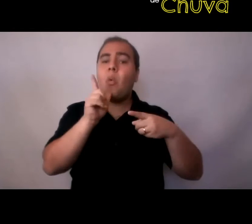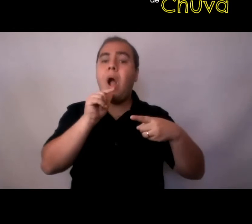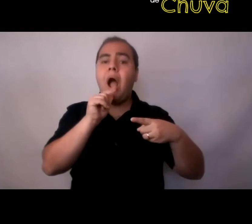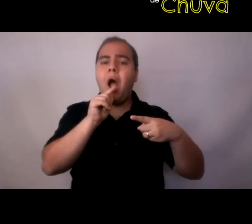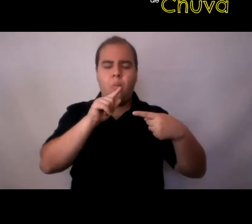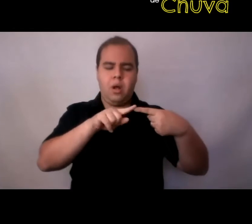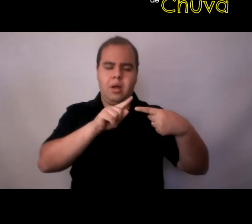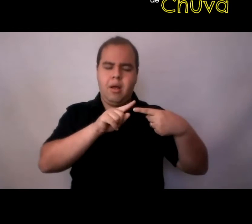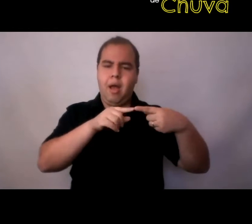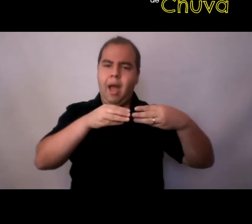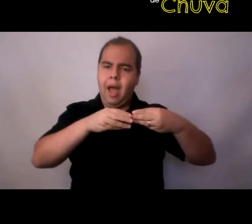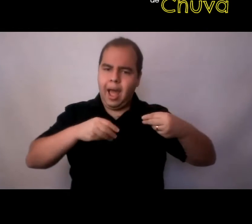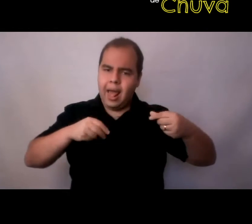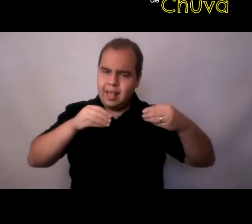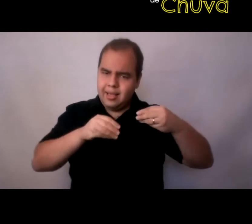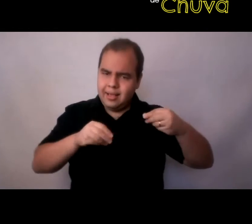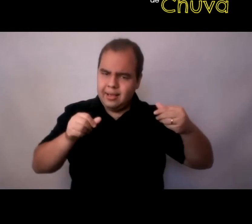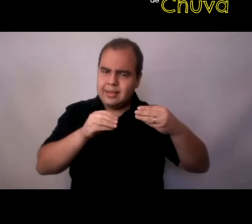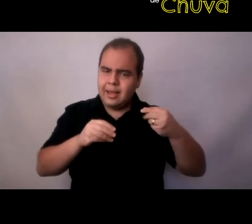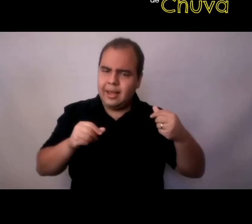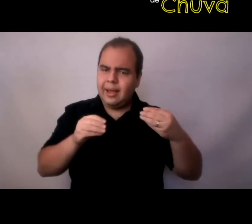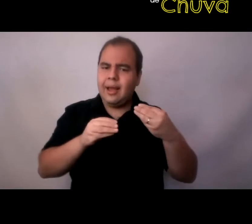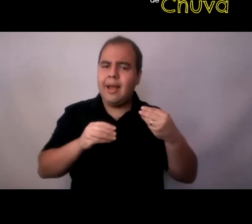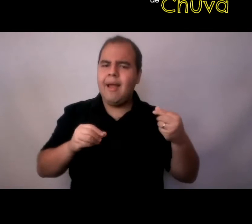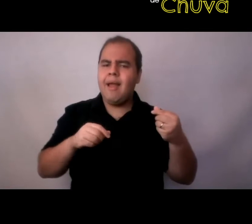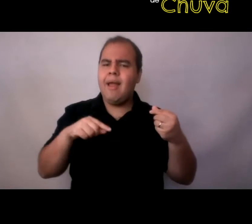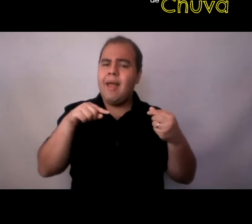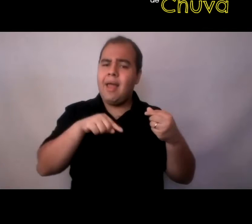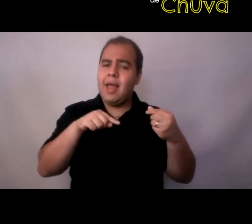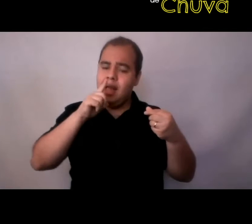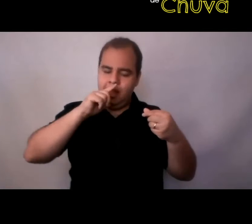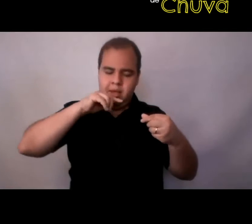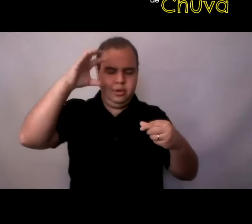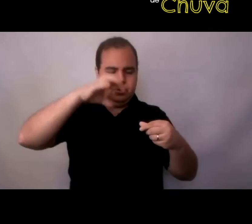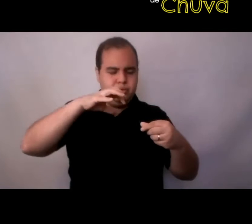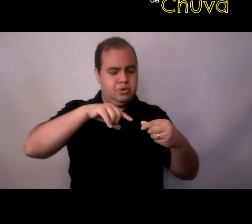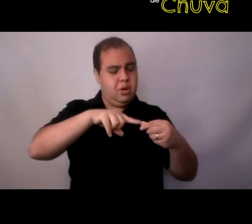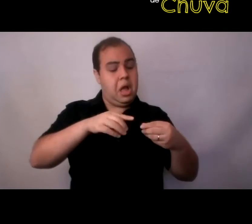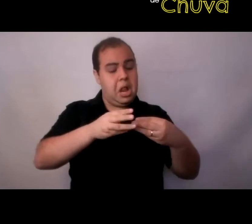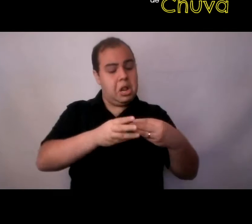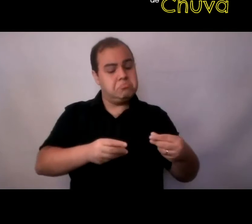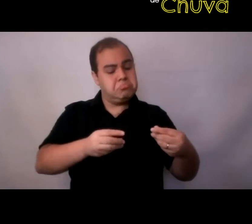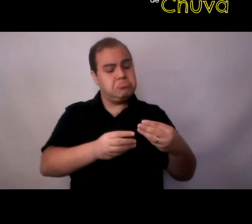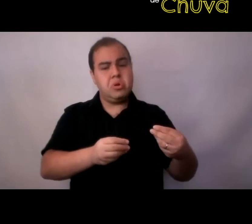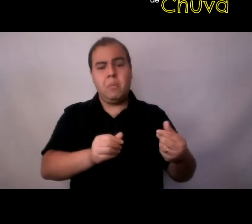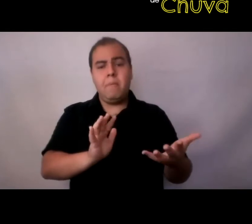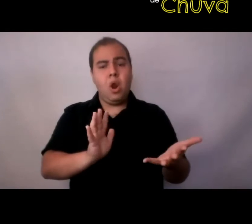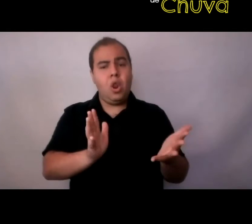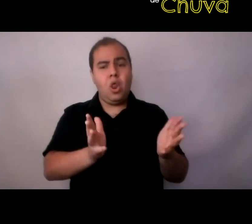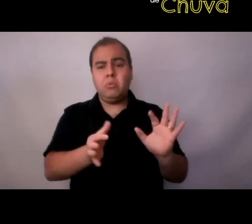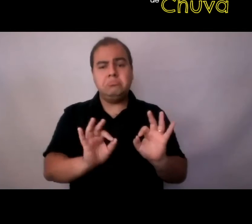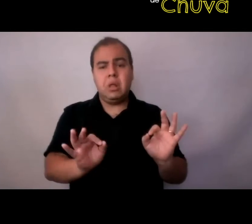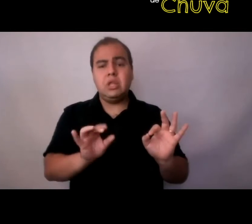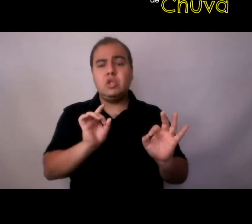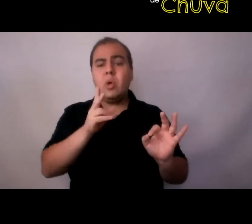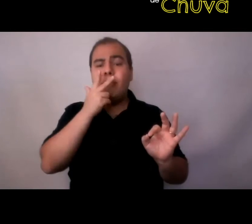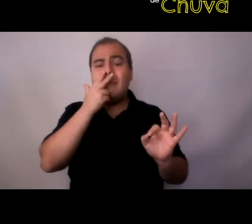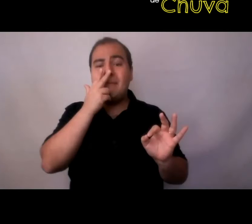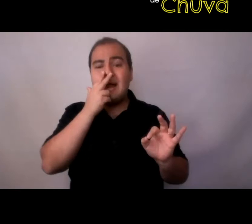areia, ela sofre pouca alteração. Eventualmente, ela sofre um pequeno inchaço quando ela está